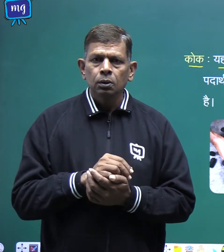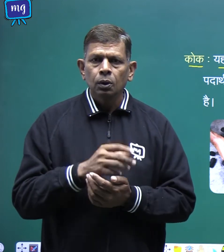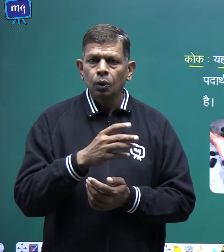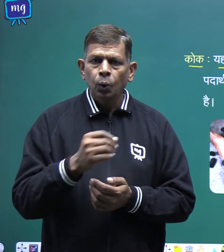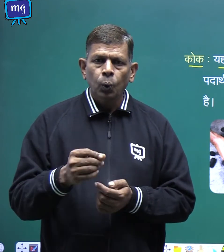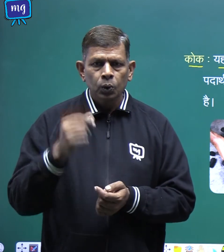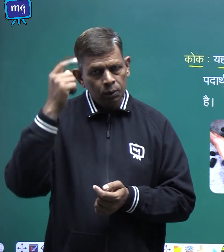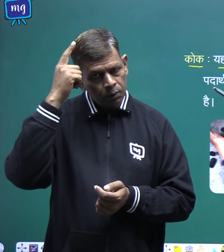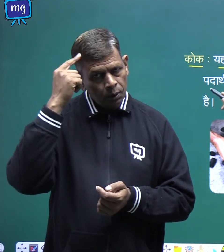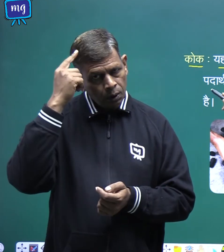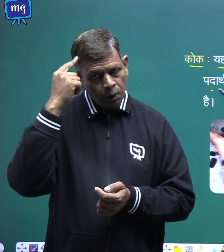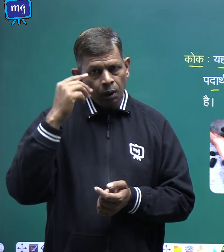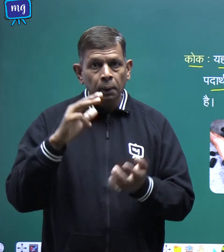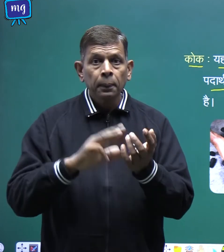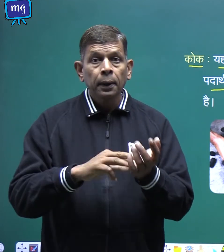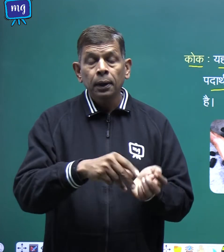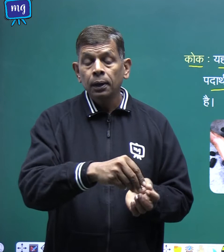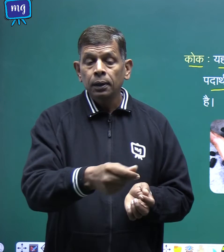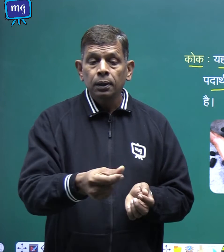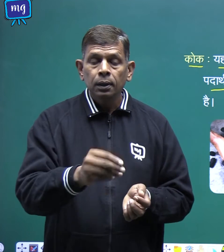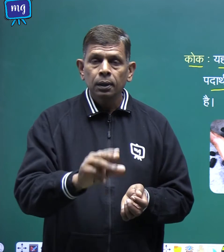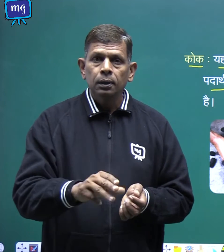और काला पदार्थ है।